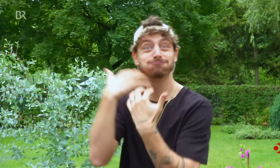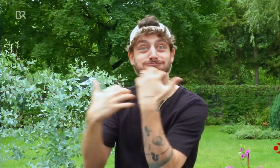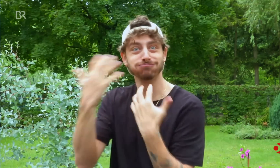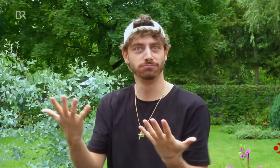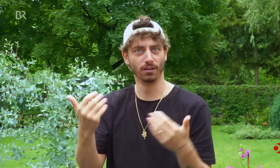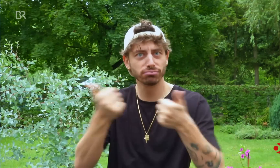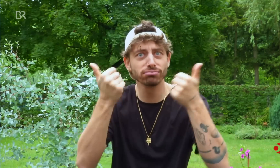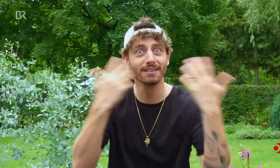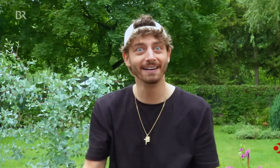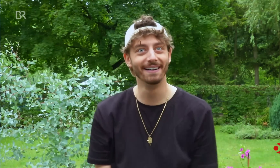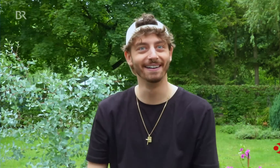Super.